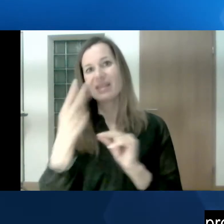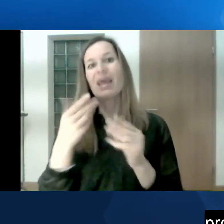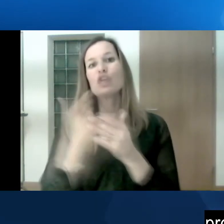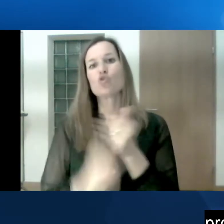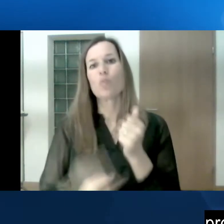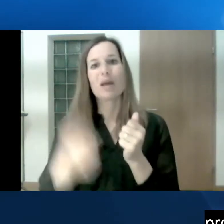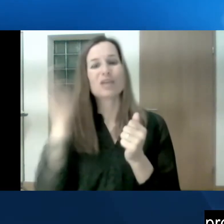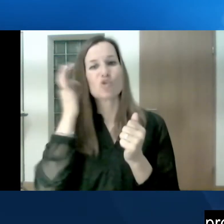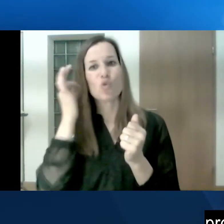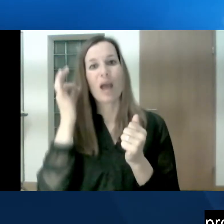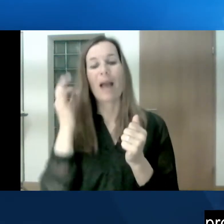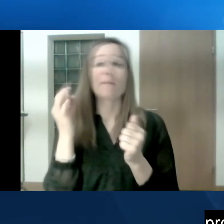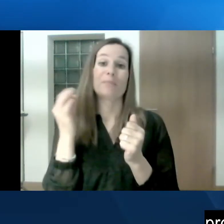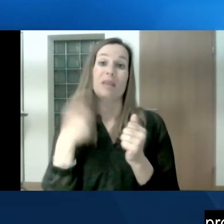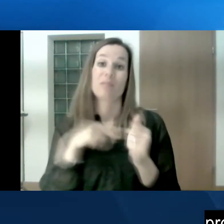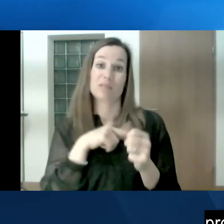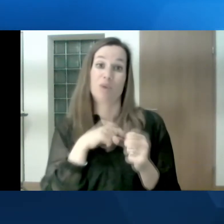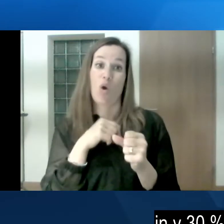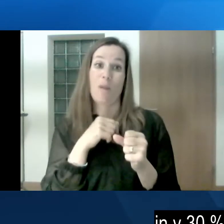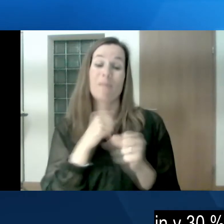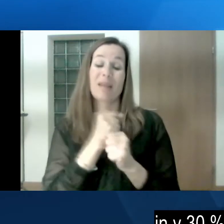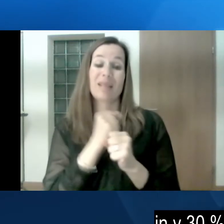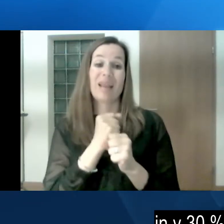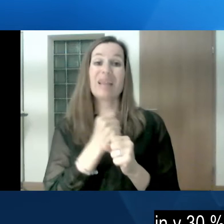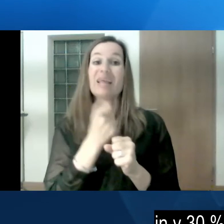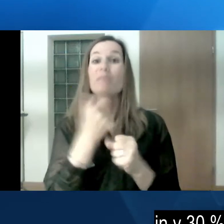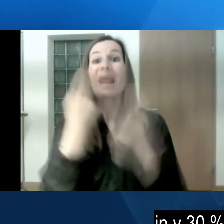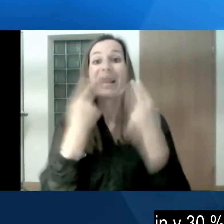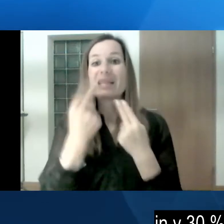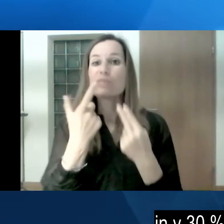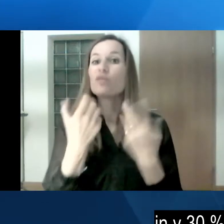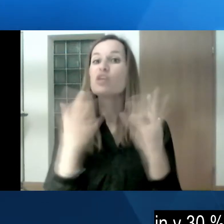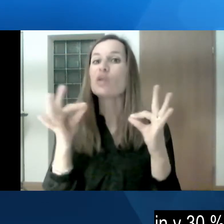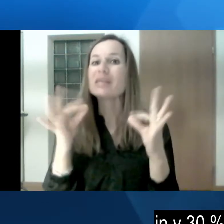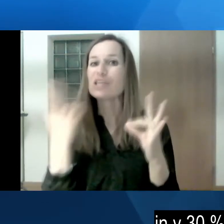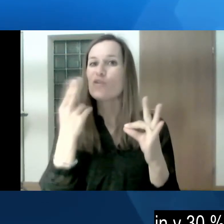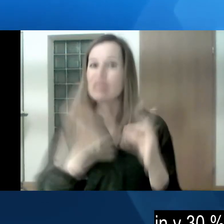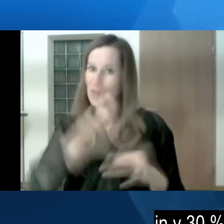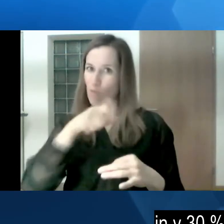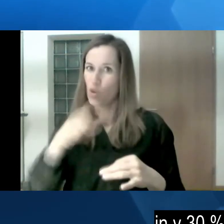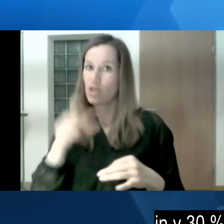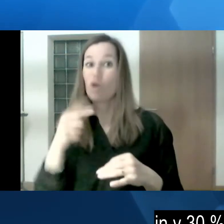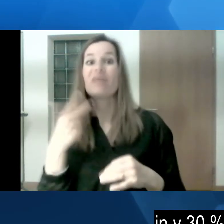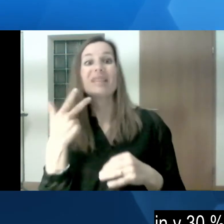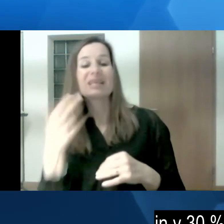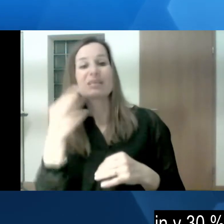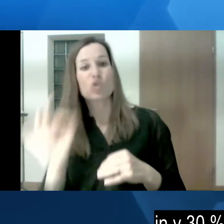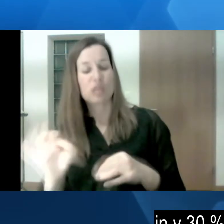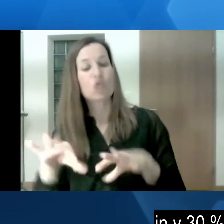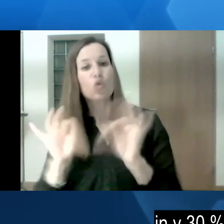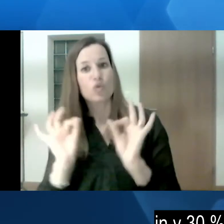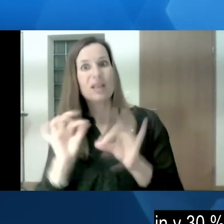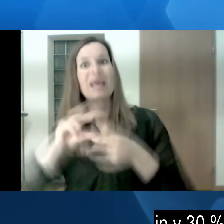pregledali smo 210 slovenskih bolnikov in v 30% ugotovili genetsko okvaro